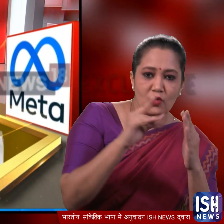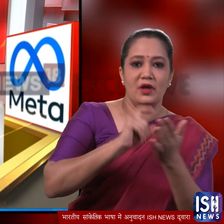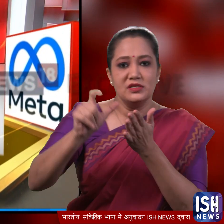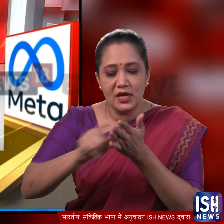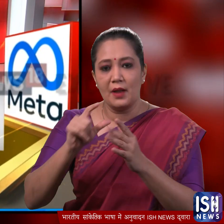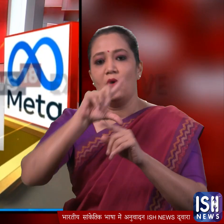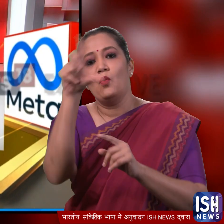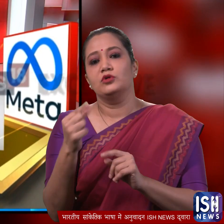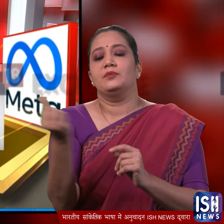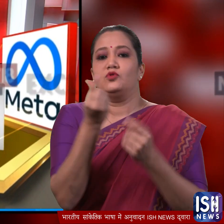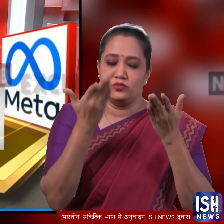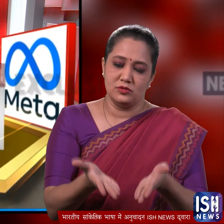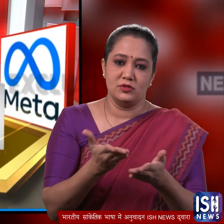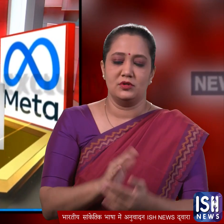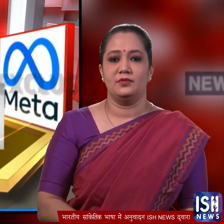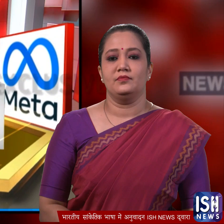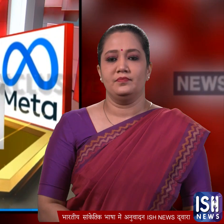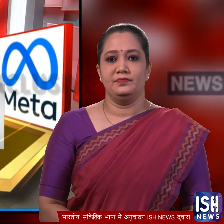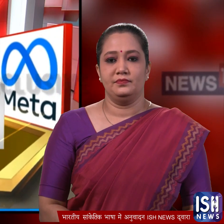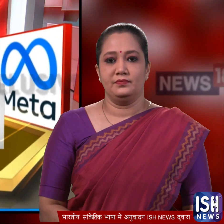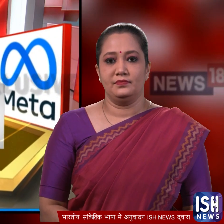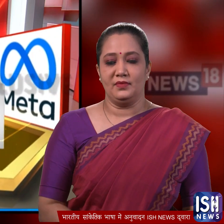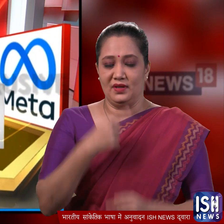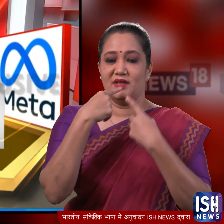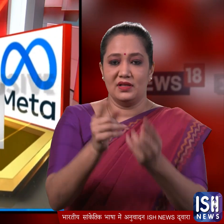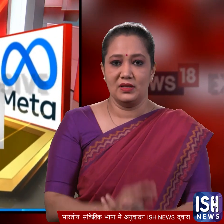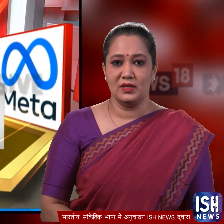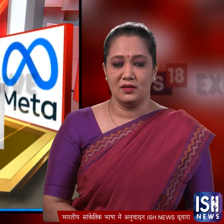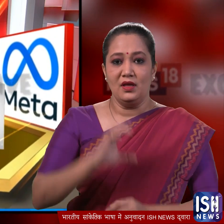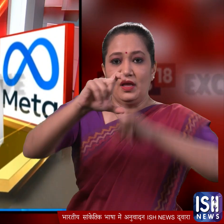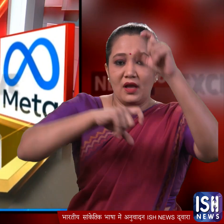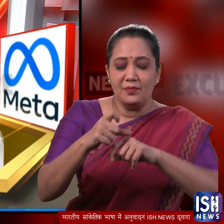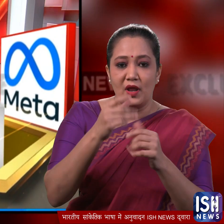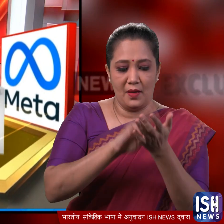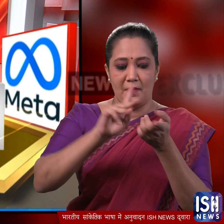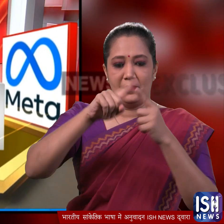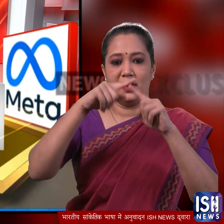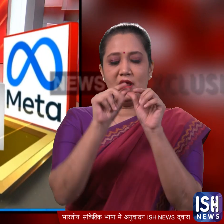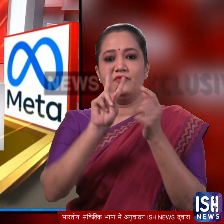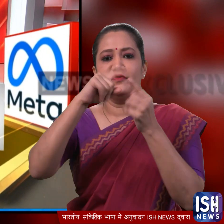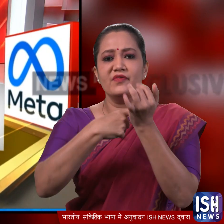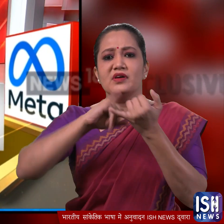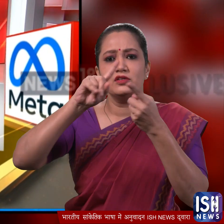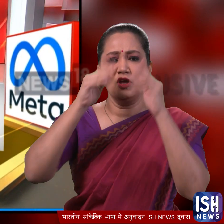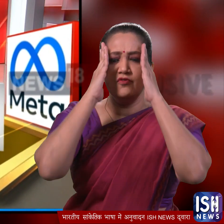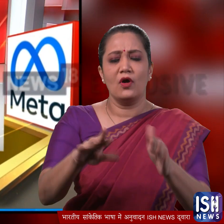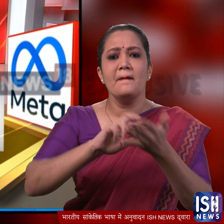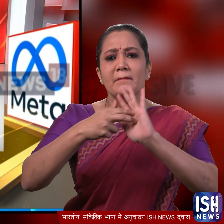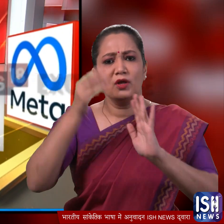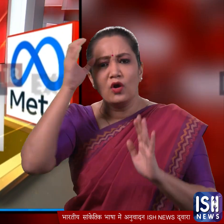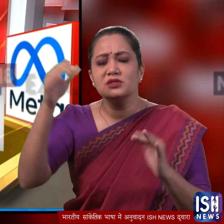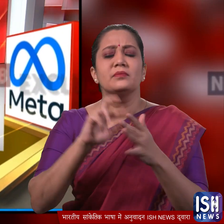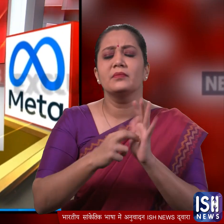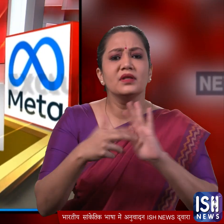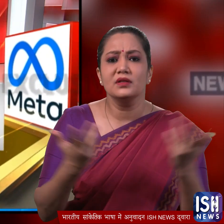फेसबुक, इंस्टाग्राम और व्हाट्सएप जैसी एक सब्सिडी की तरह होगा। बताया गया कि कंपनी अब मेटावर्स पर फोकस करेगी।